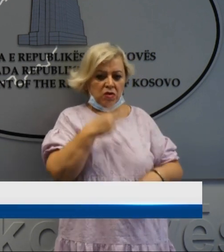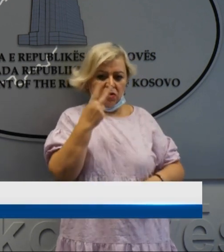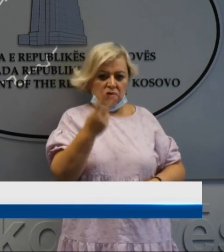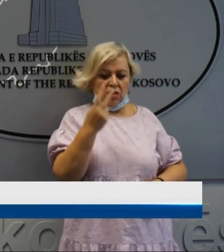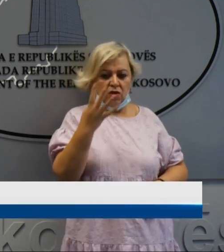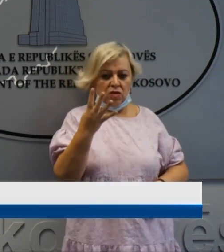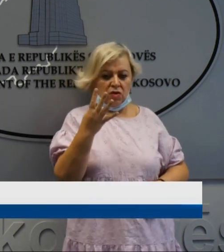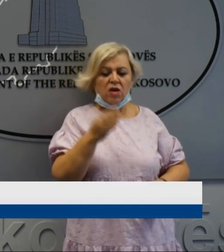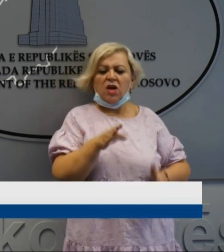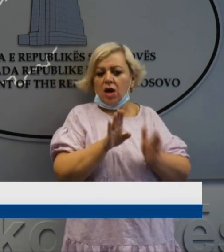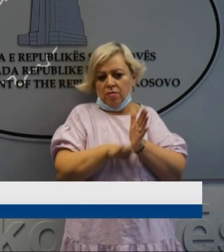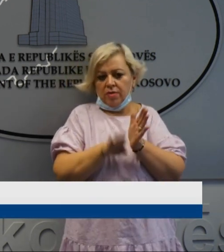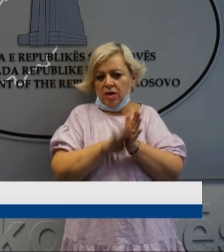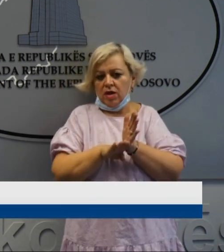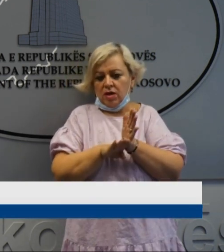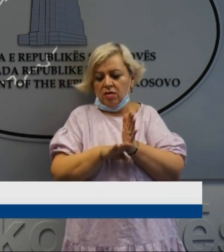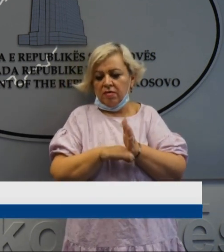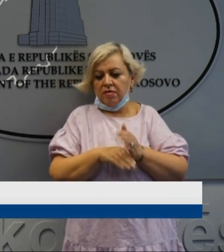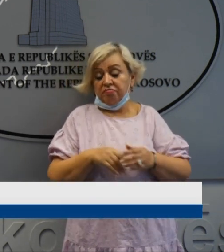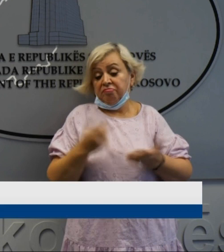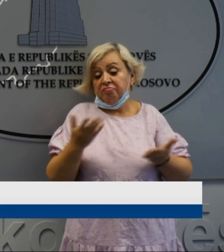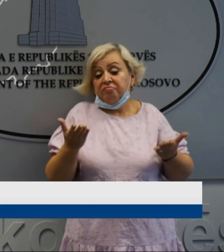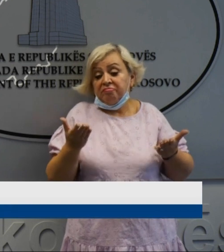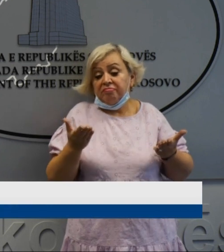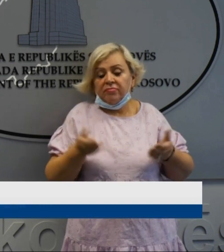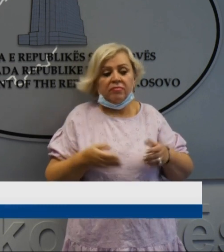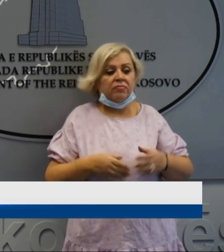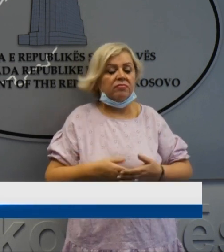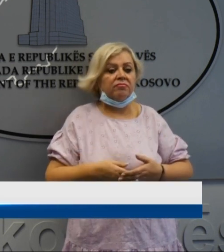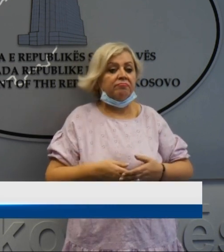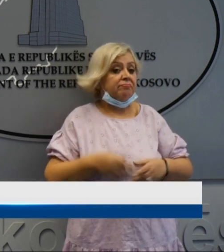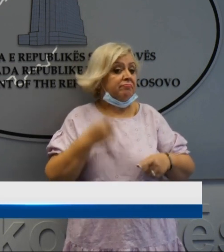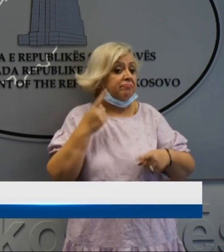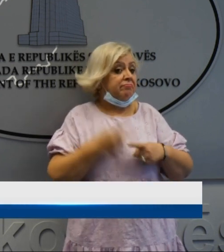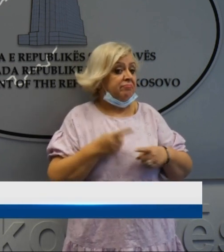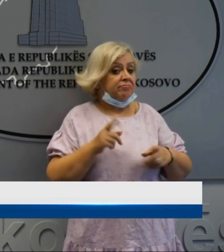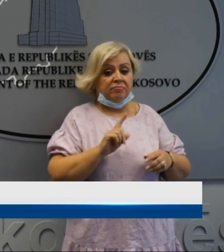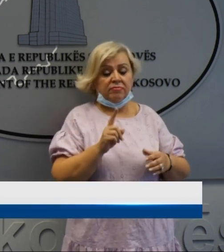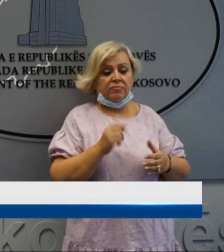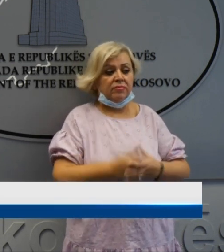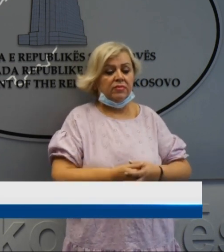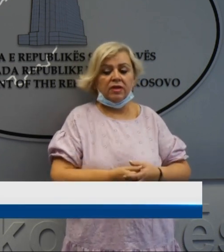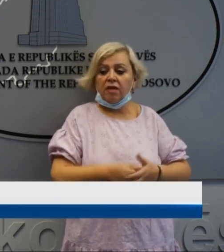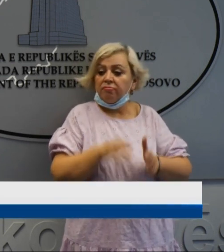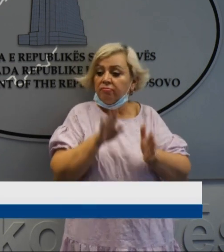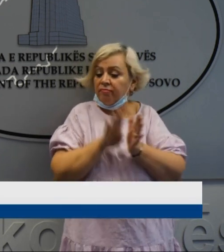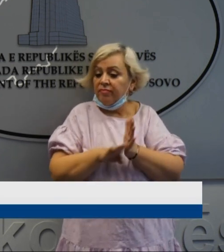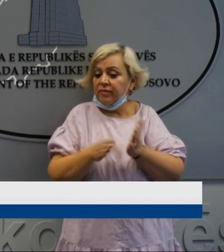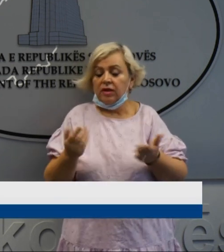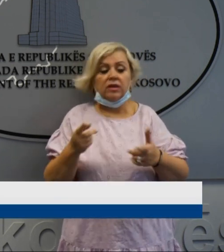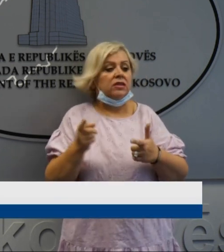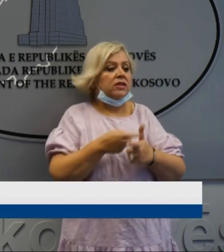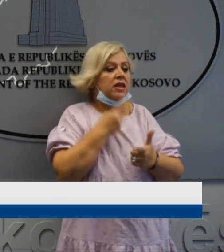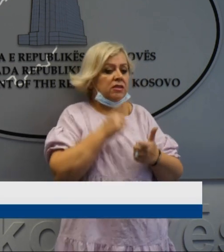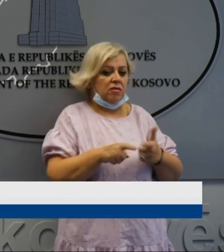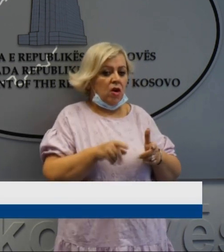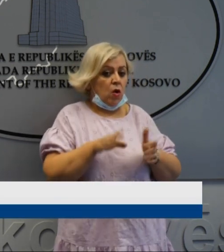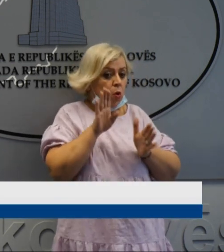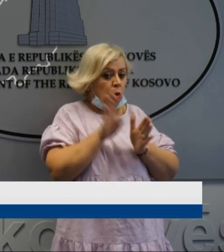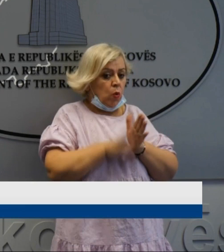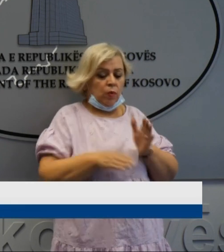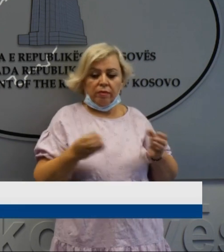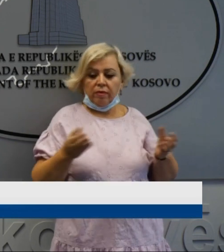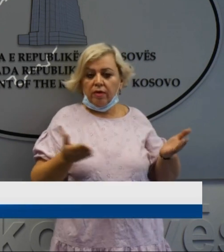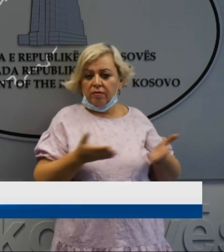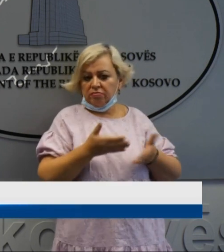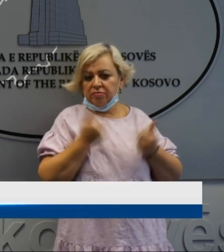në fundit ka pas rëmje dhe është heret ndoshta më orë deri të një përfundim, a kemi 30 rëmjes, po në rast se nuk do të ketë në